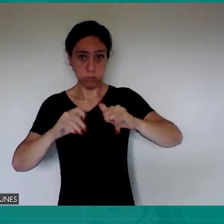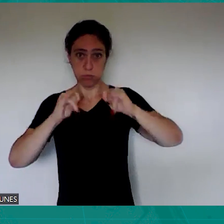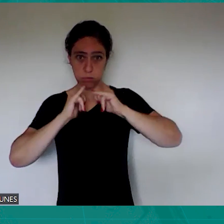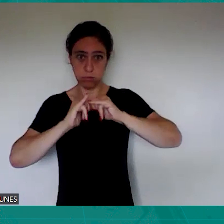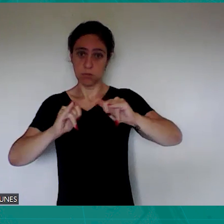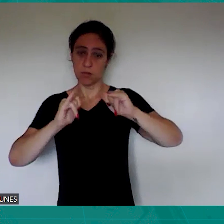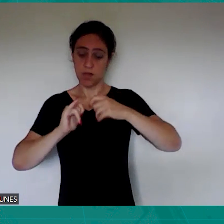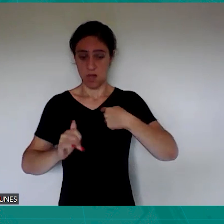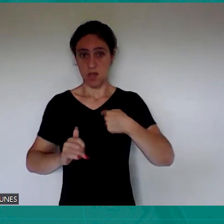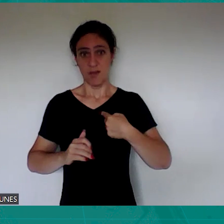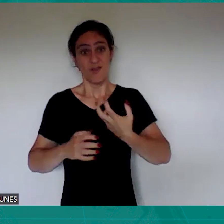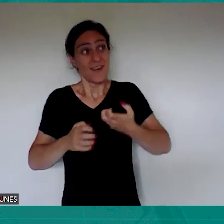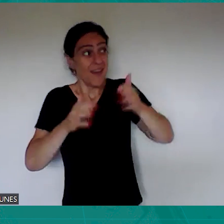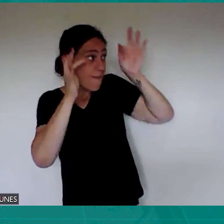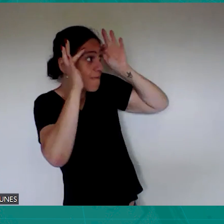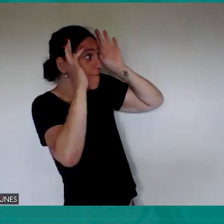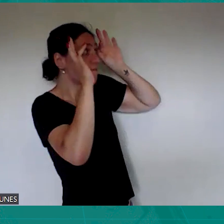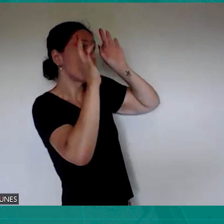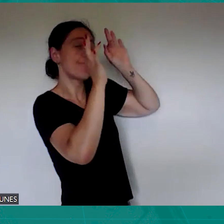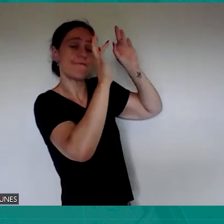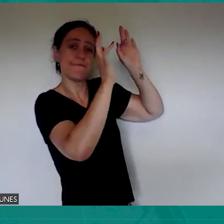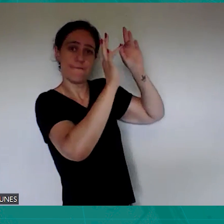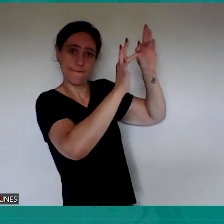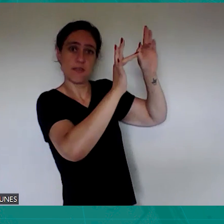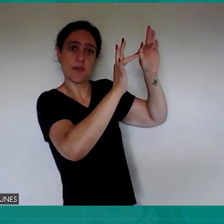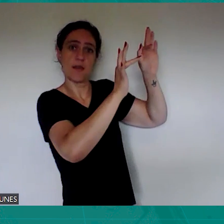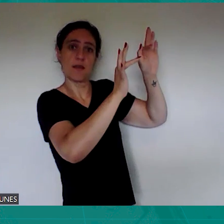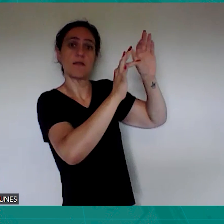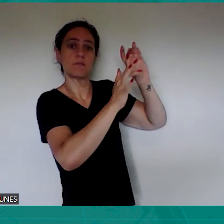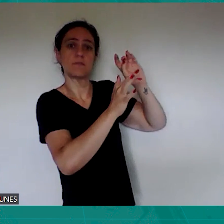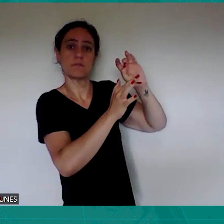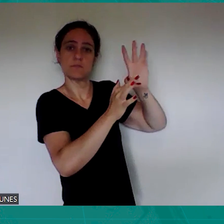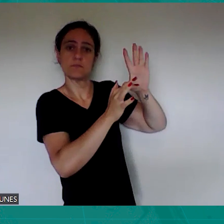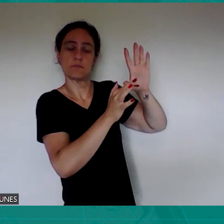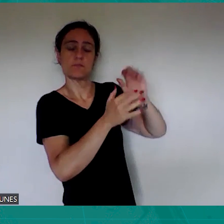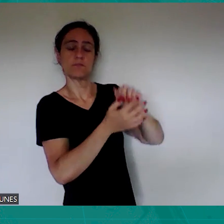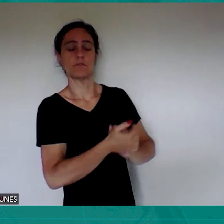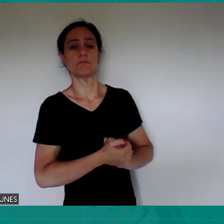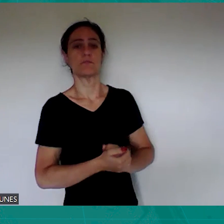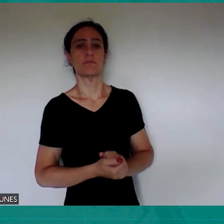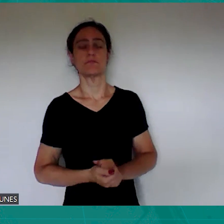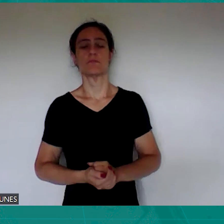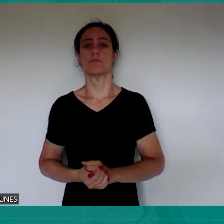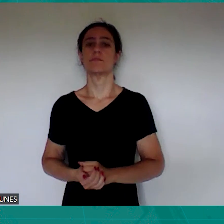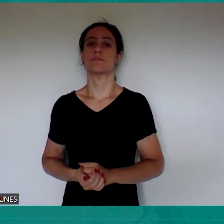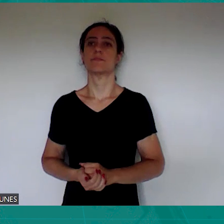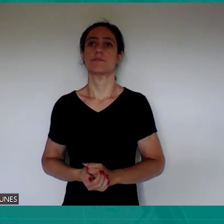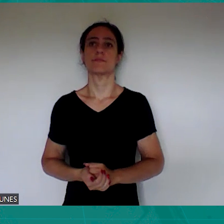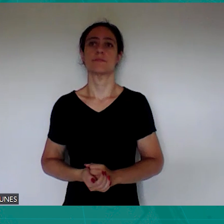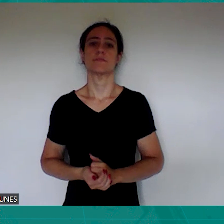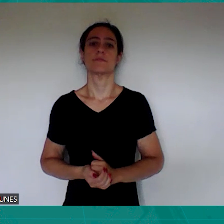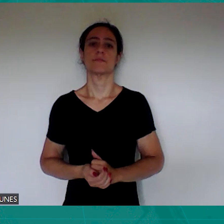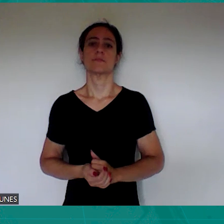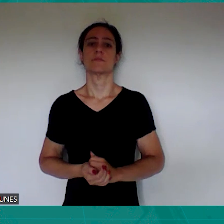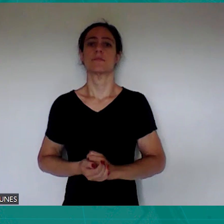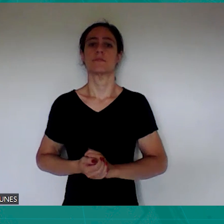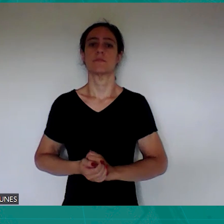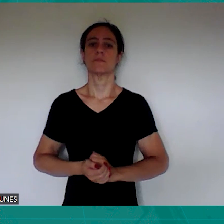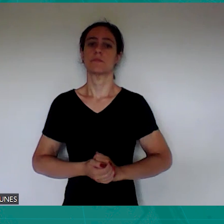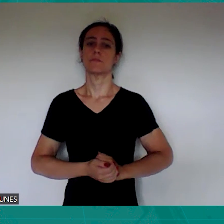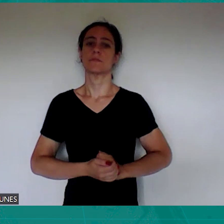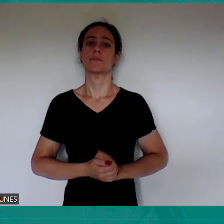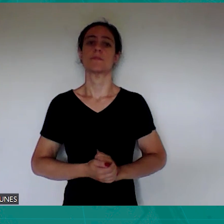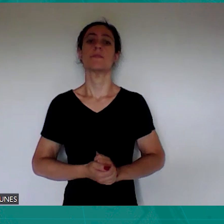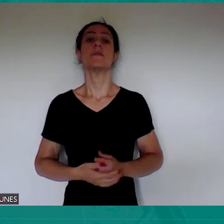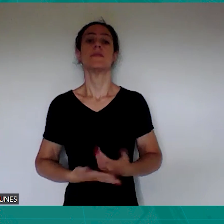ser fiel ao Senhor para passar algo que é de sua autoria, tá? Então, assim, a palavra que estáis ouvindo não é